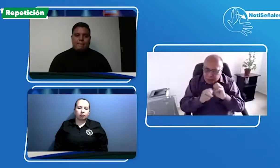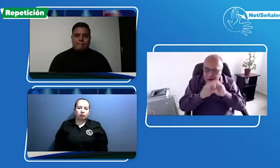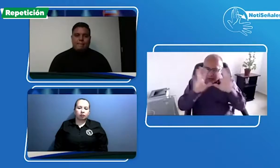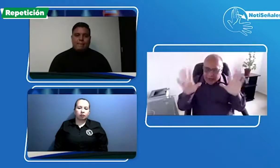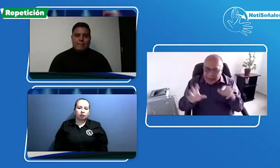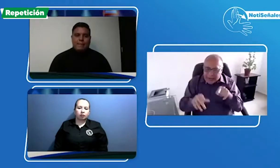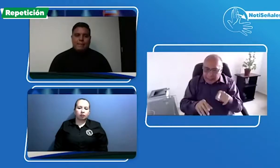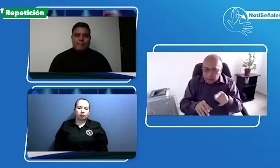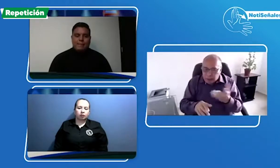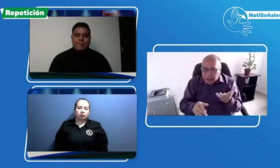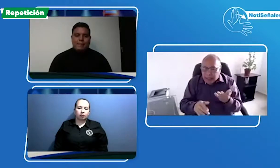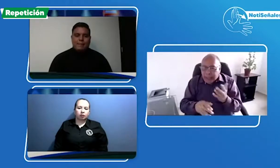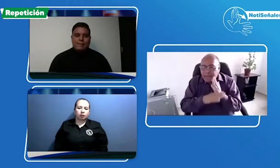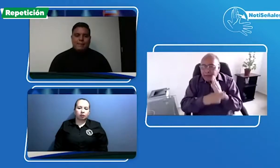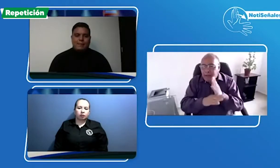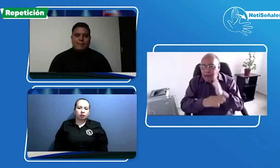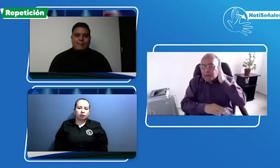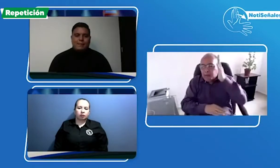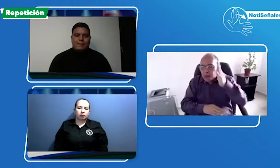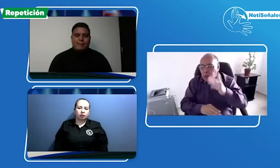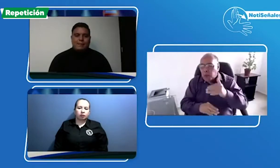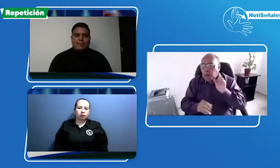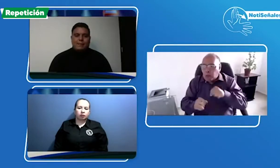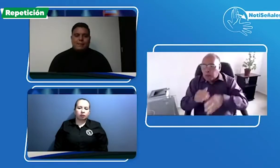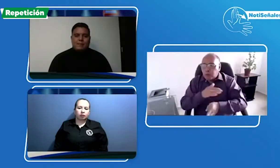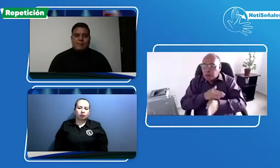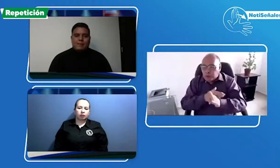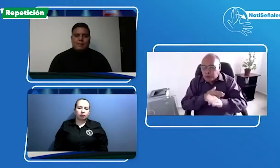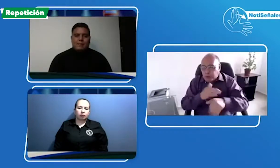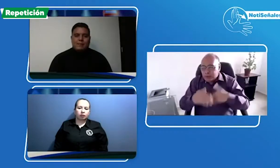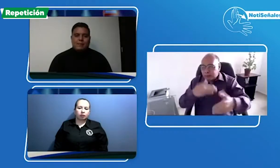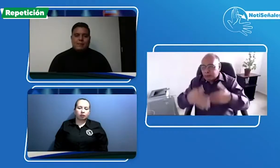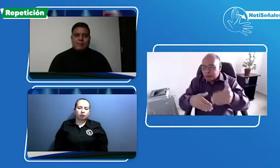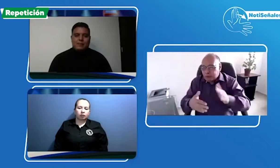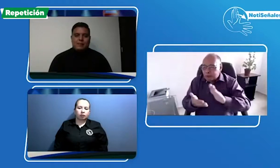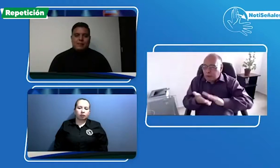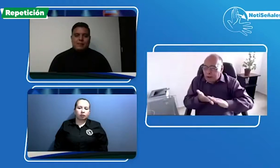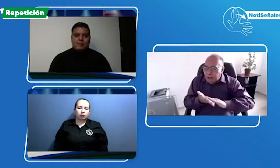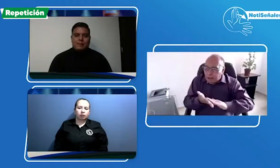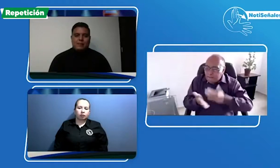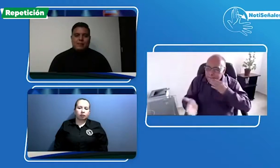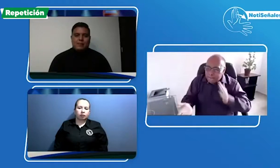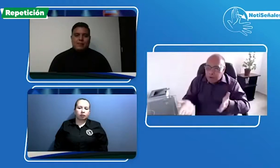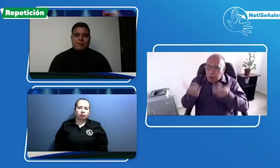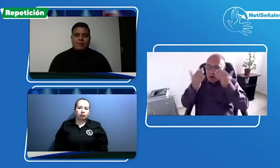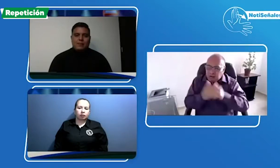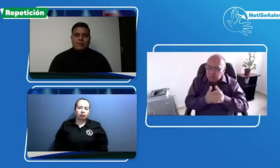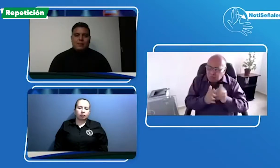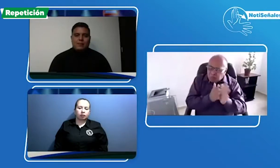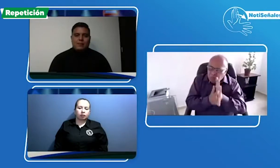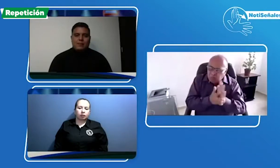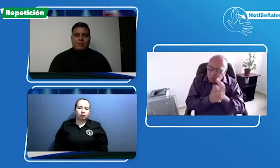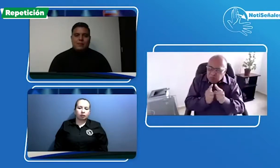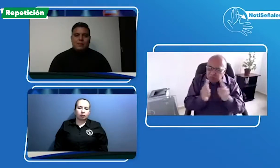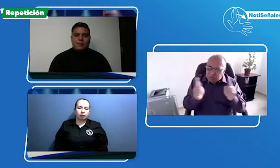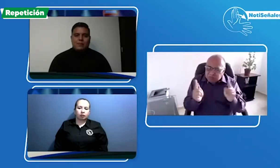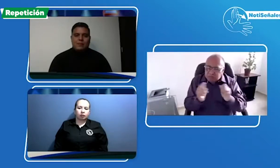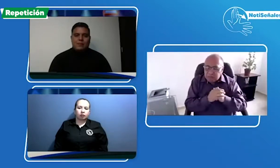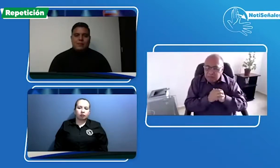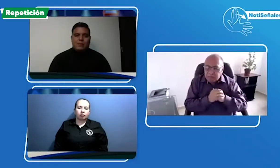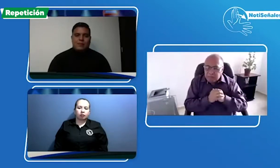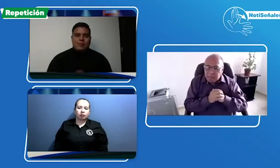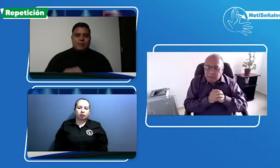trabajado en la gobernación y nos comentaron que efectivamente había sucedido esto entonces quiero que nos comentes como